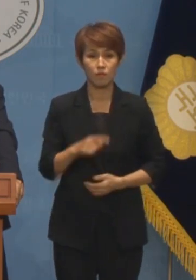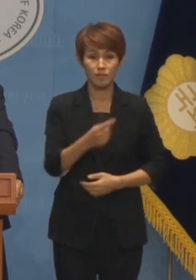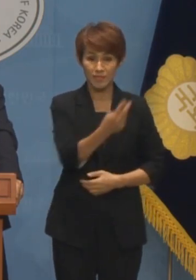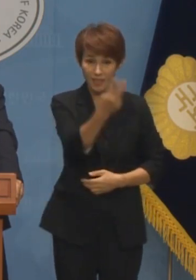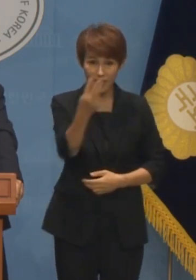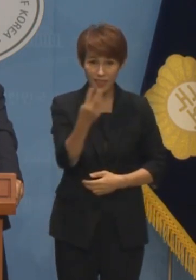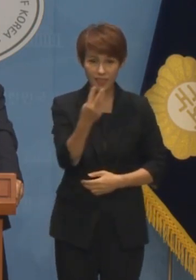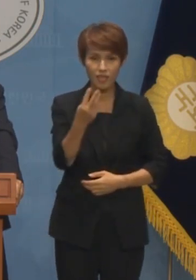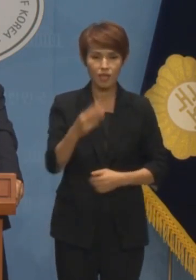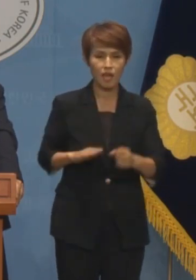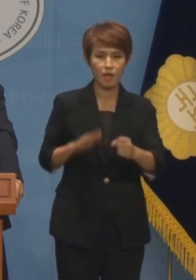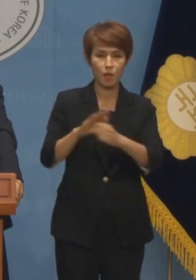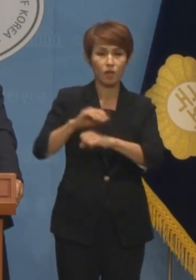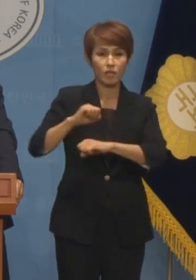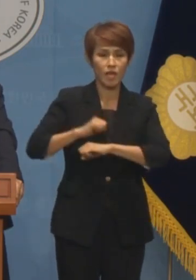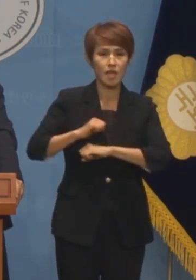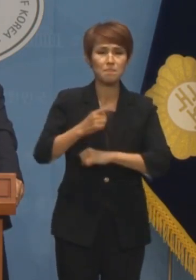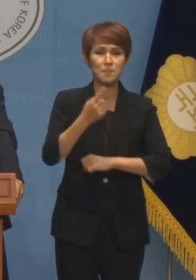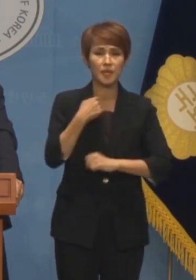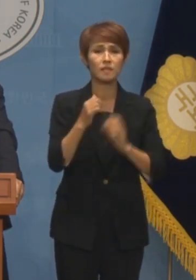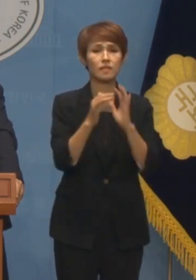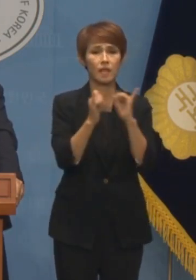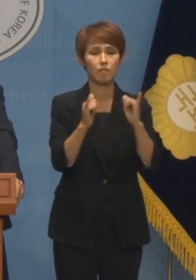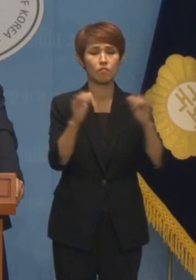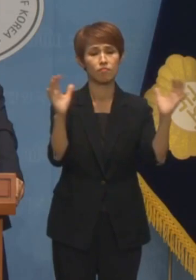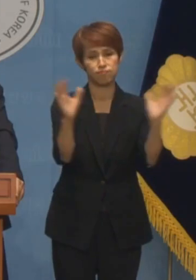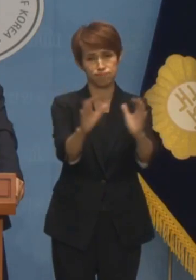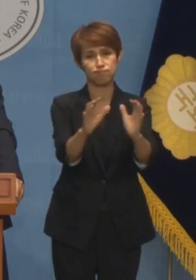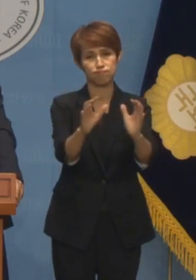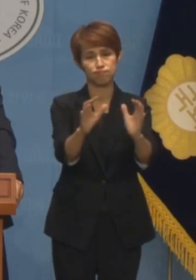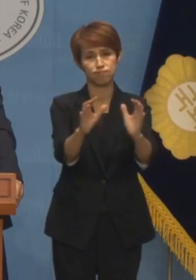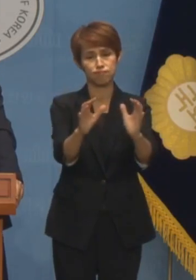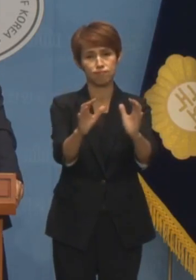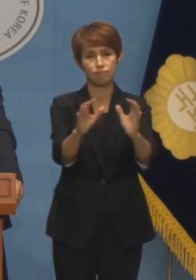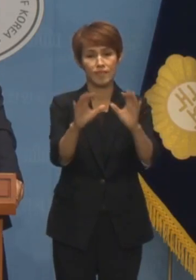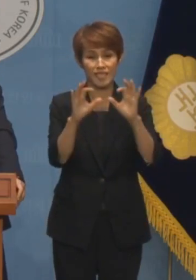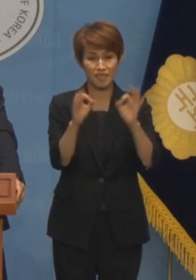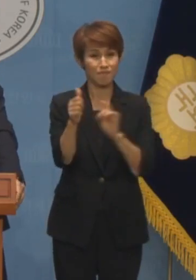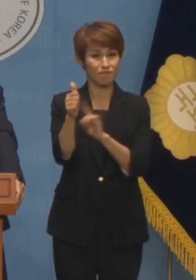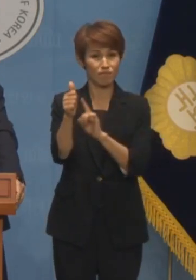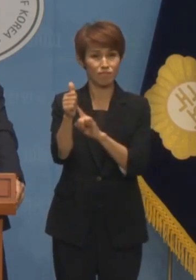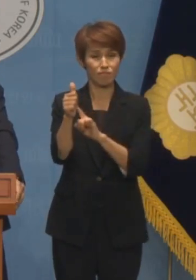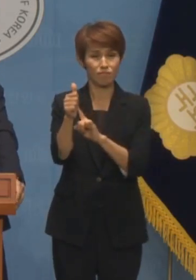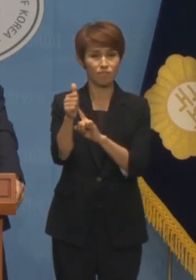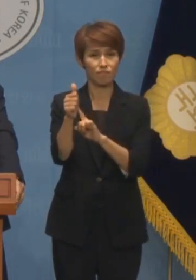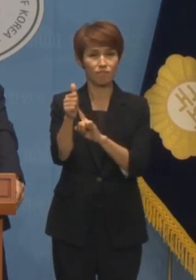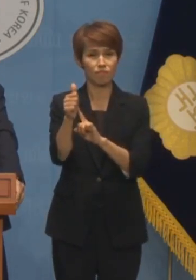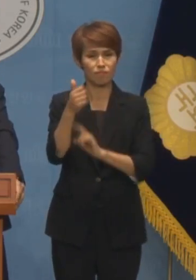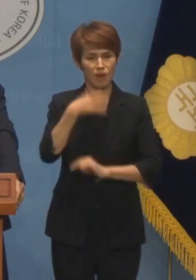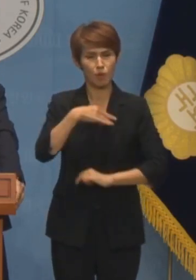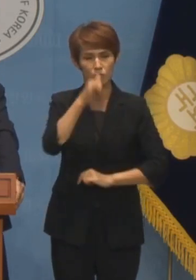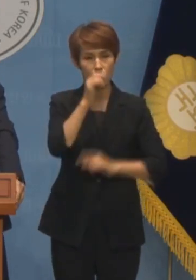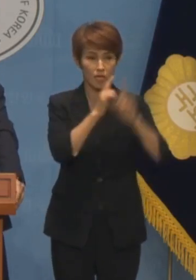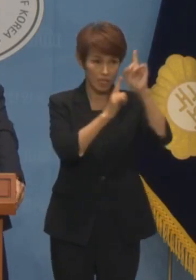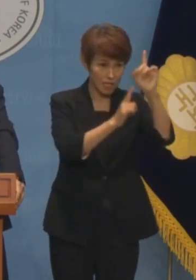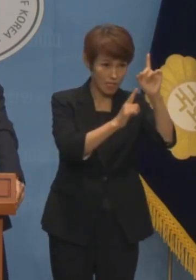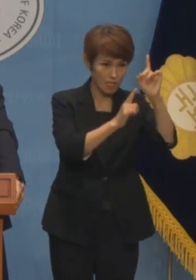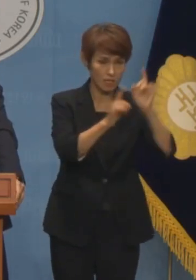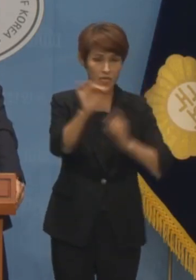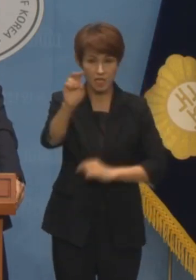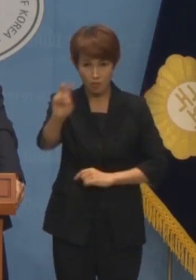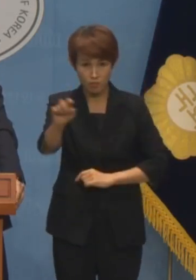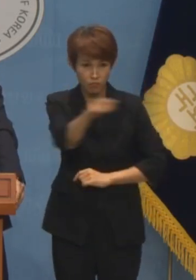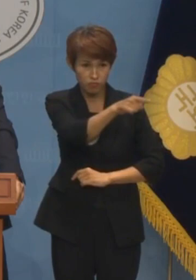출신, 병들, 장교 출신들이 같이 모여 있었어요. 그래서 김규현도 알고 있습니다. 이종호하고 임성근이 서로